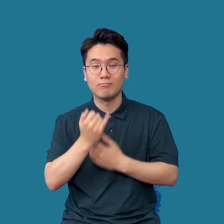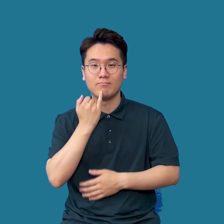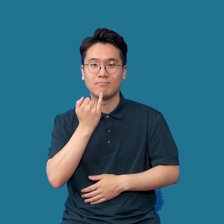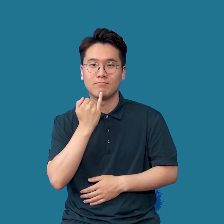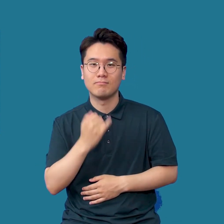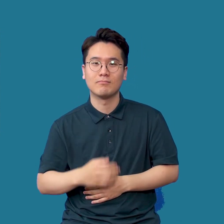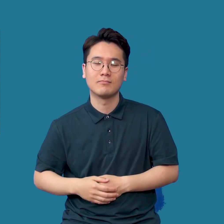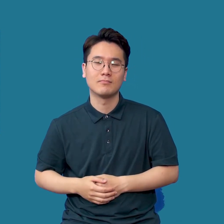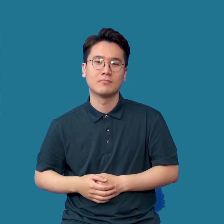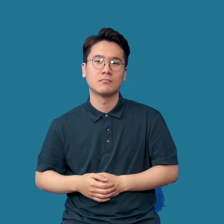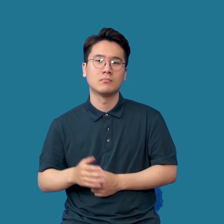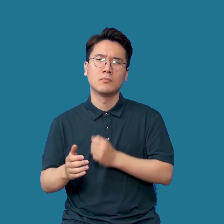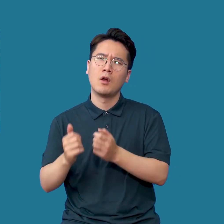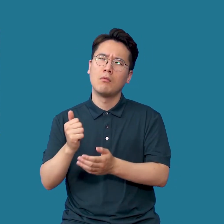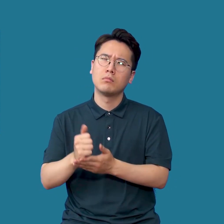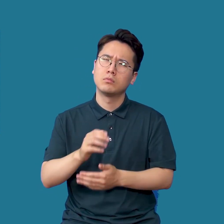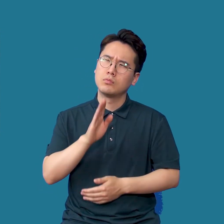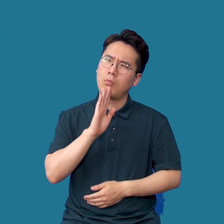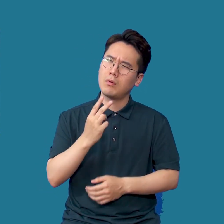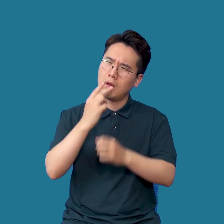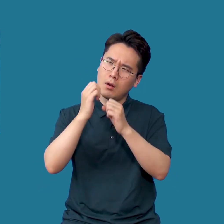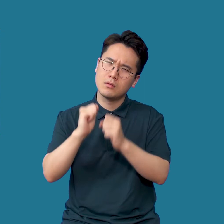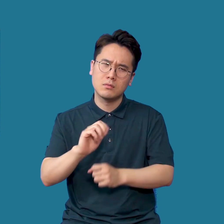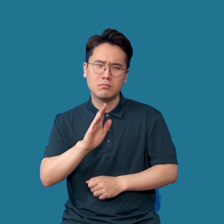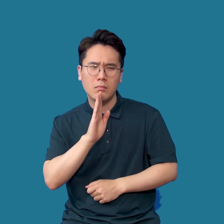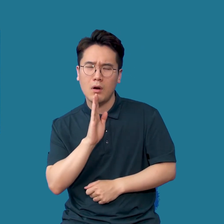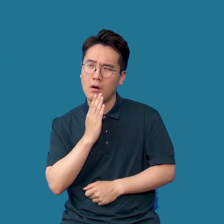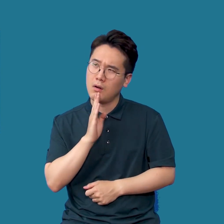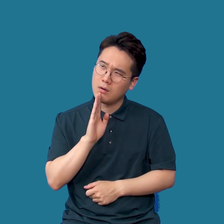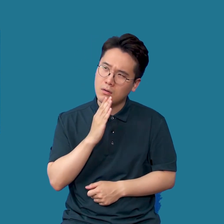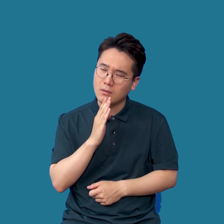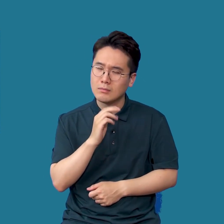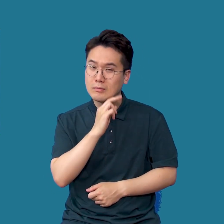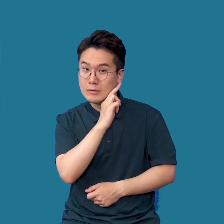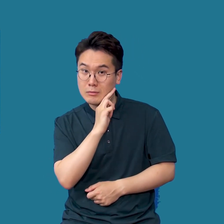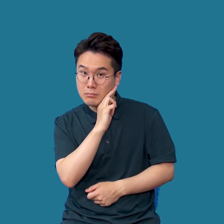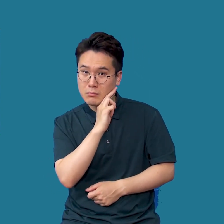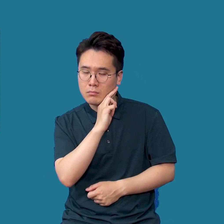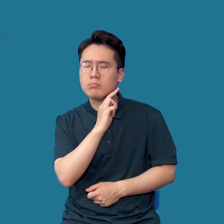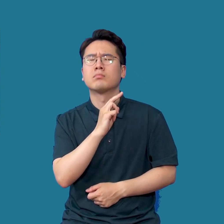계신지 의심이 들면 의심이 든다고 털어놓는 것입니다.